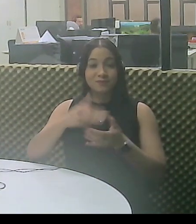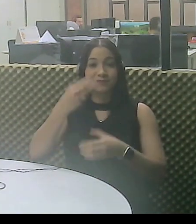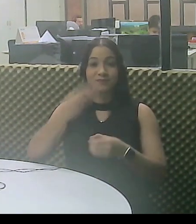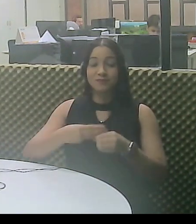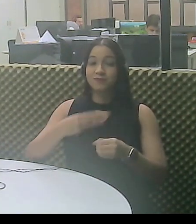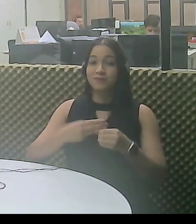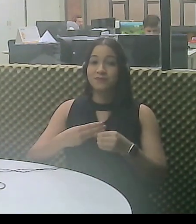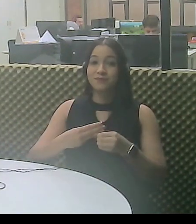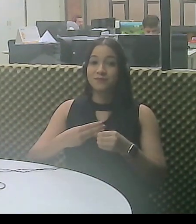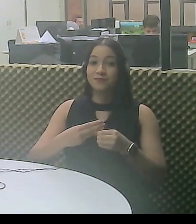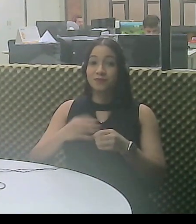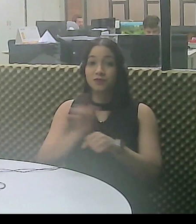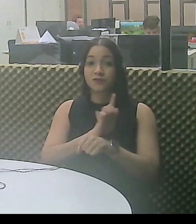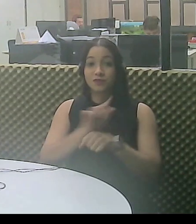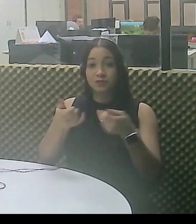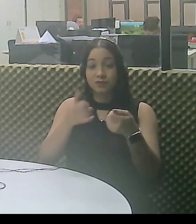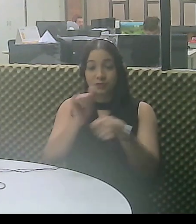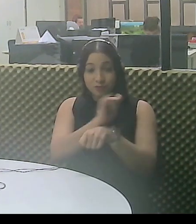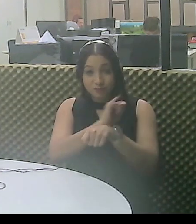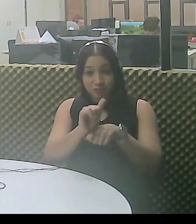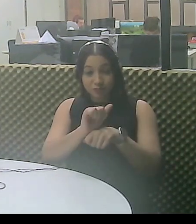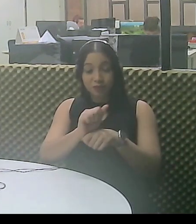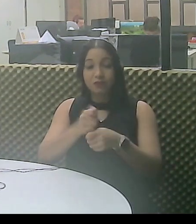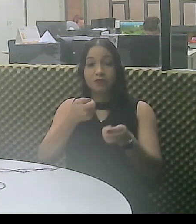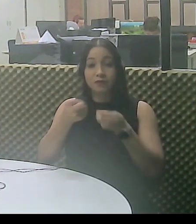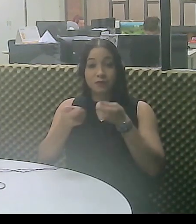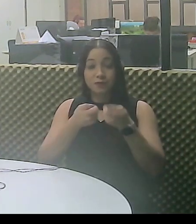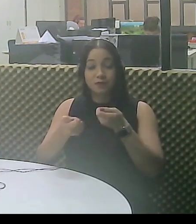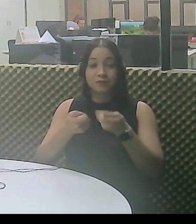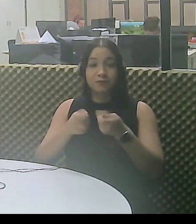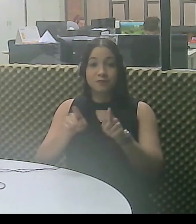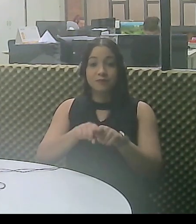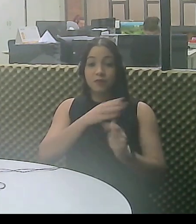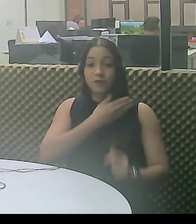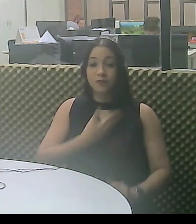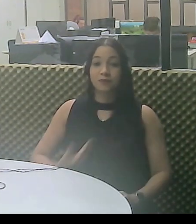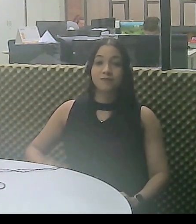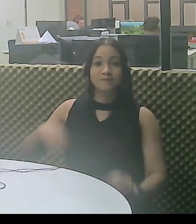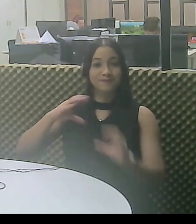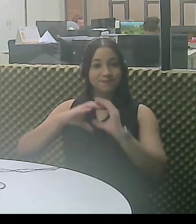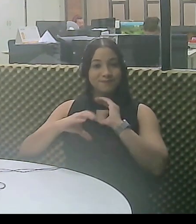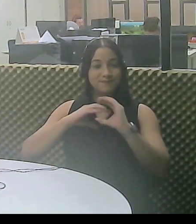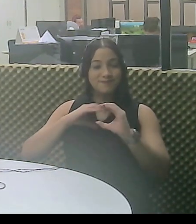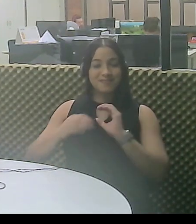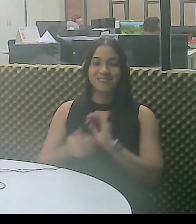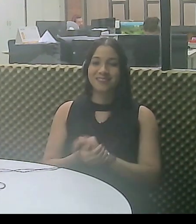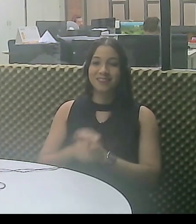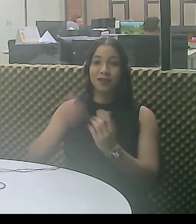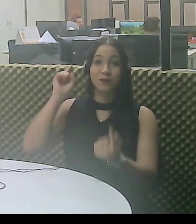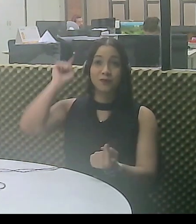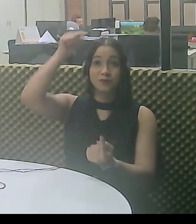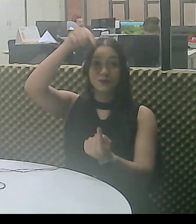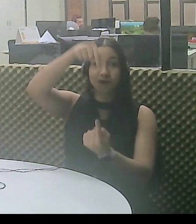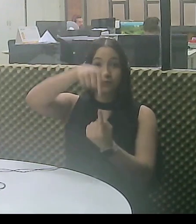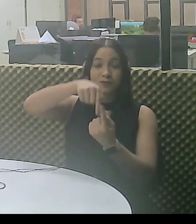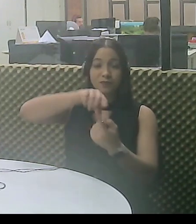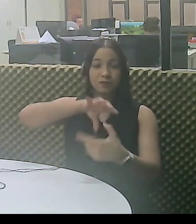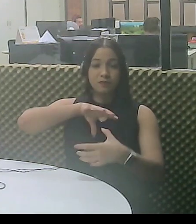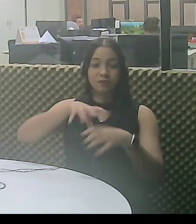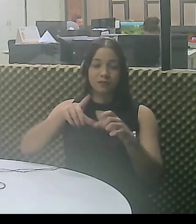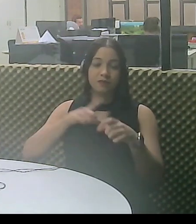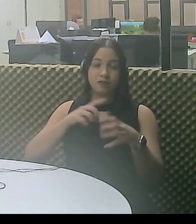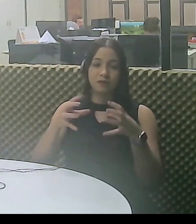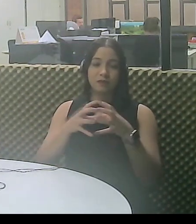municipais de gestão estratégica administração e de governo comunicação o público alvo é formado por